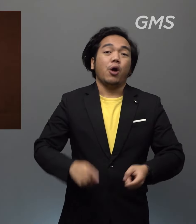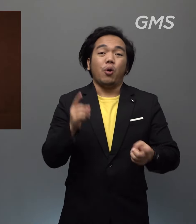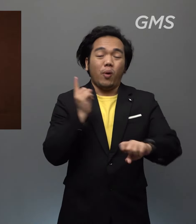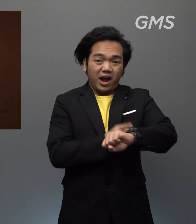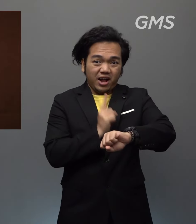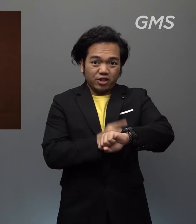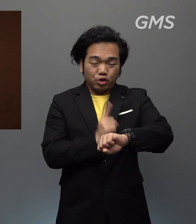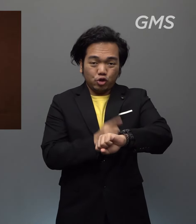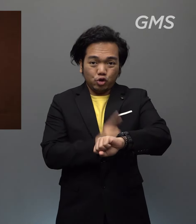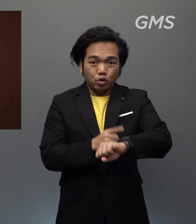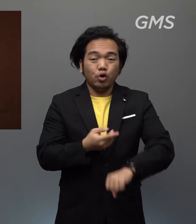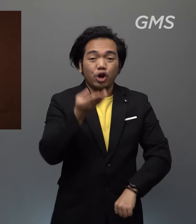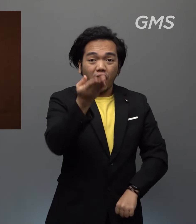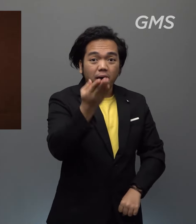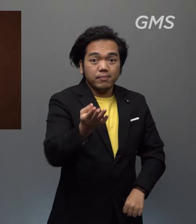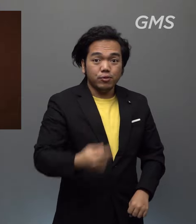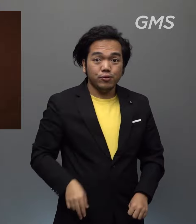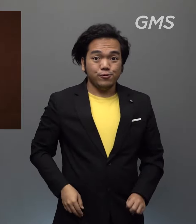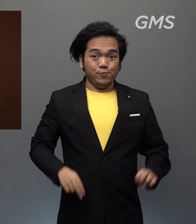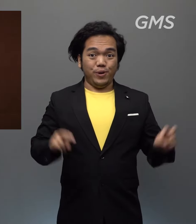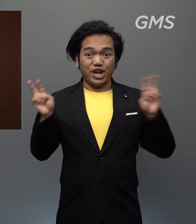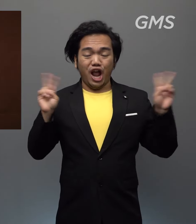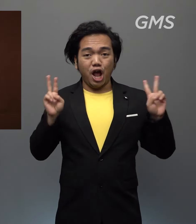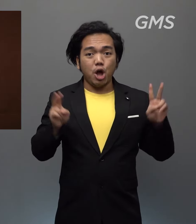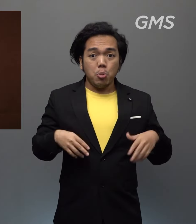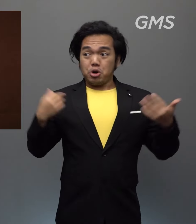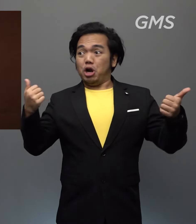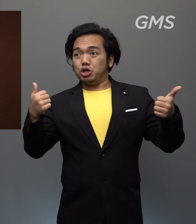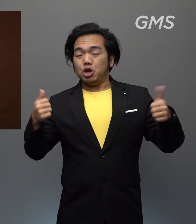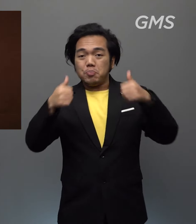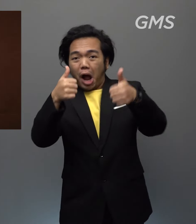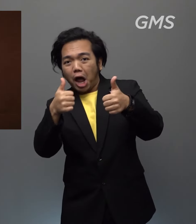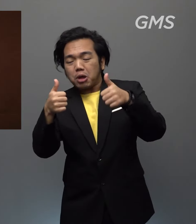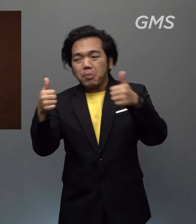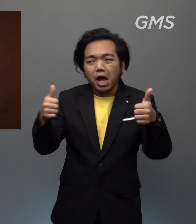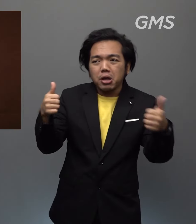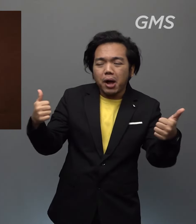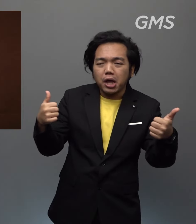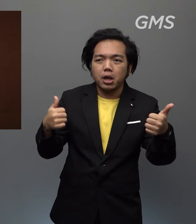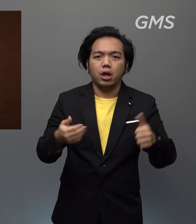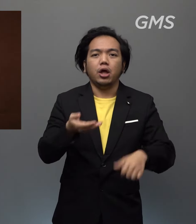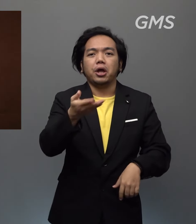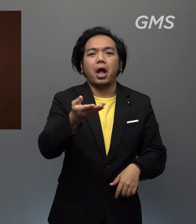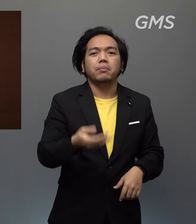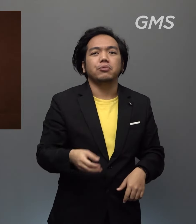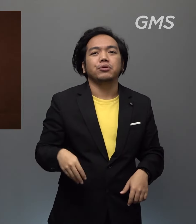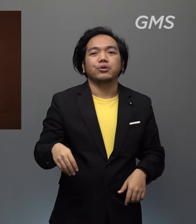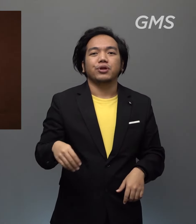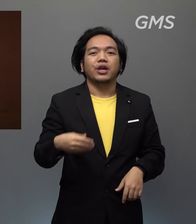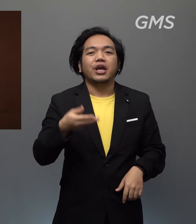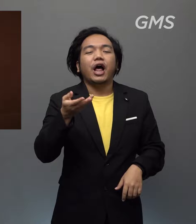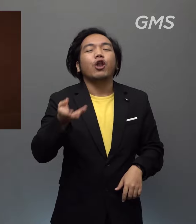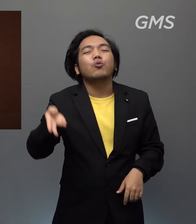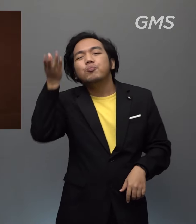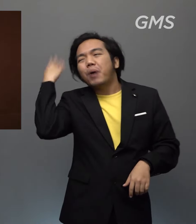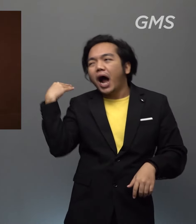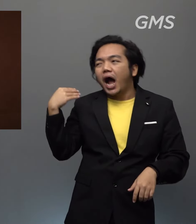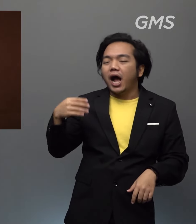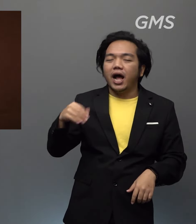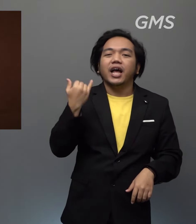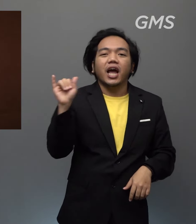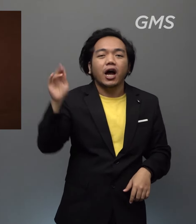keberhasilannya, semua serba nyaman, semua serba baik, juga menjadi mudah bagi orang itu untuk mengabaikan apa yang Tuhan sampaikan atau